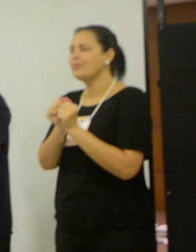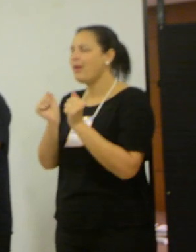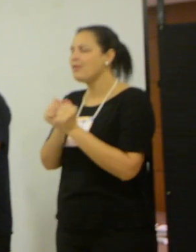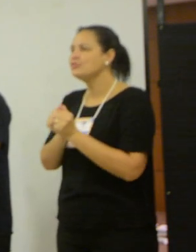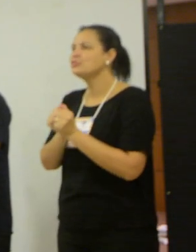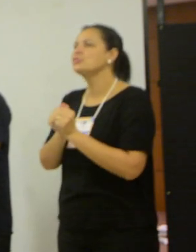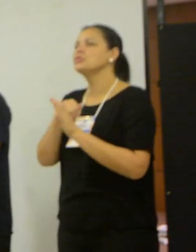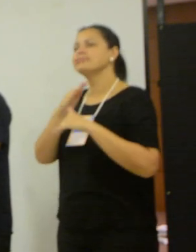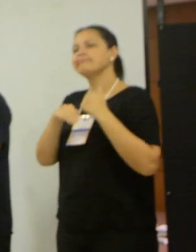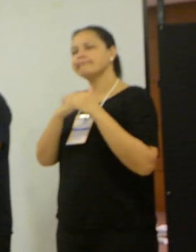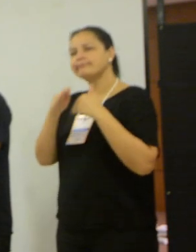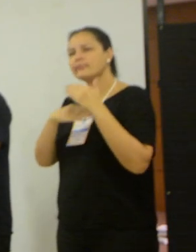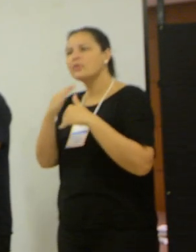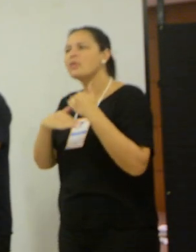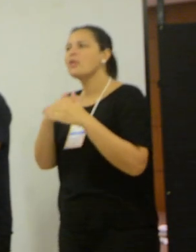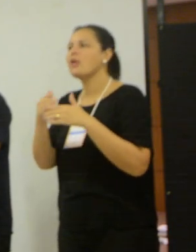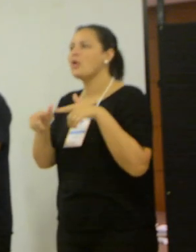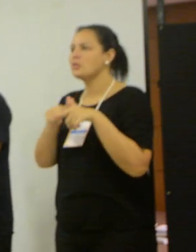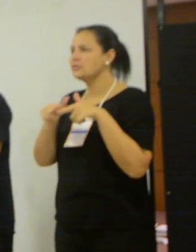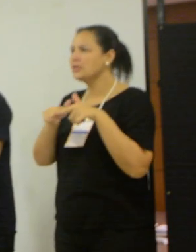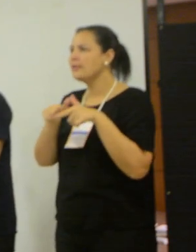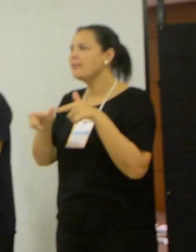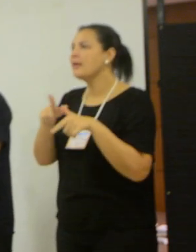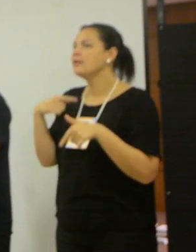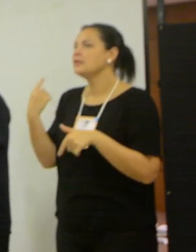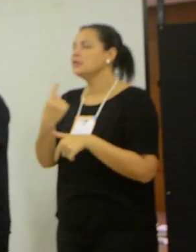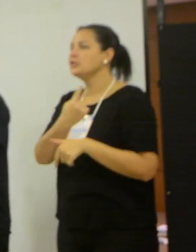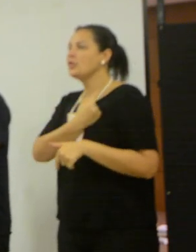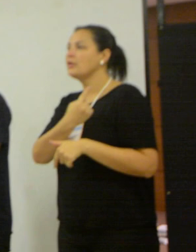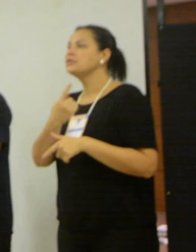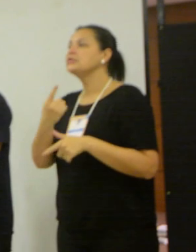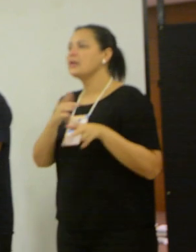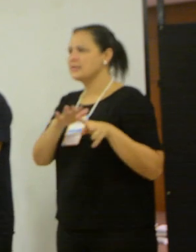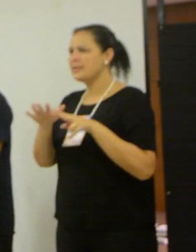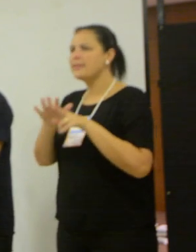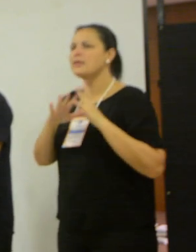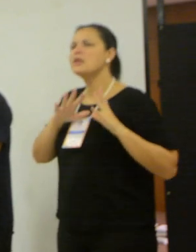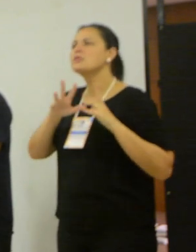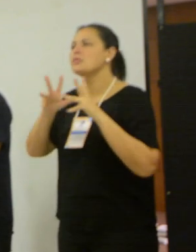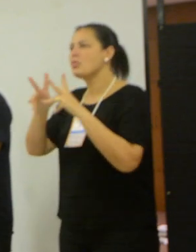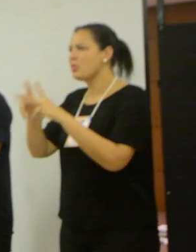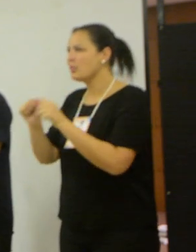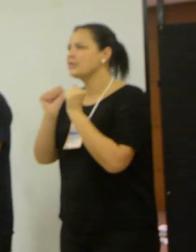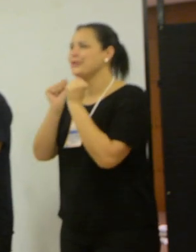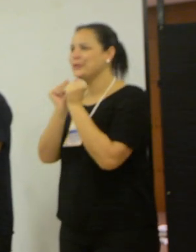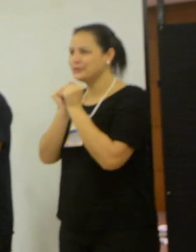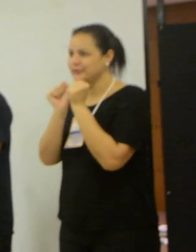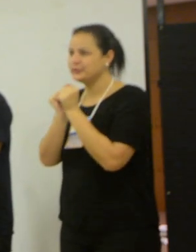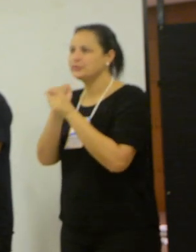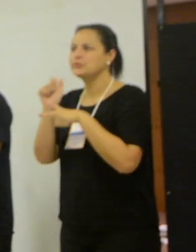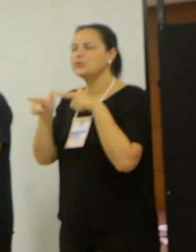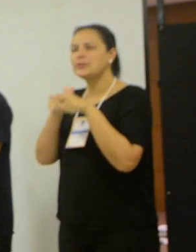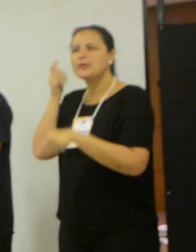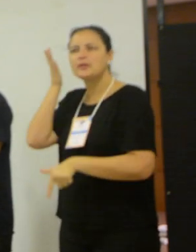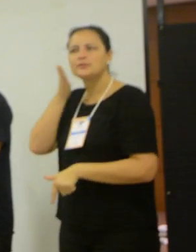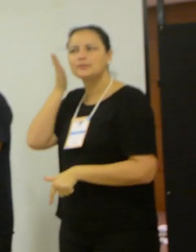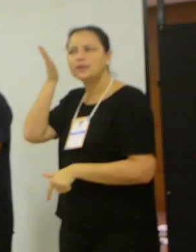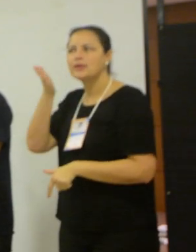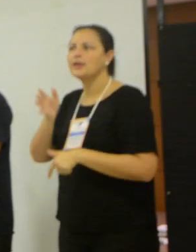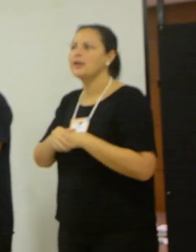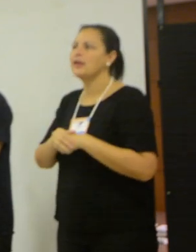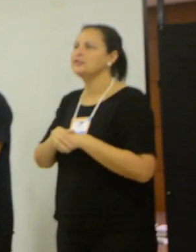esse trabalho, que nós vamos estar durante toda essa semana junto com vocês para, nessas